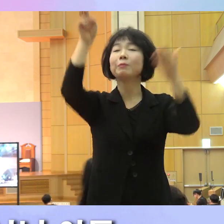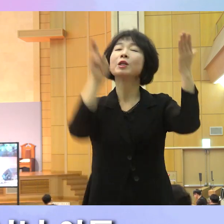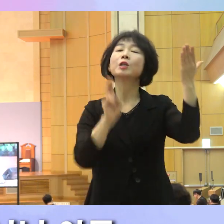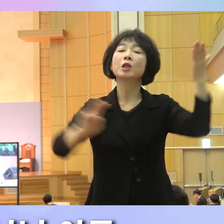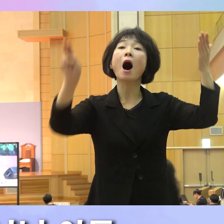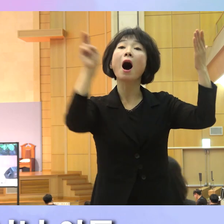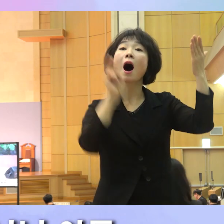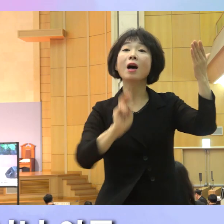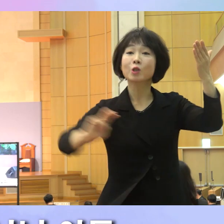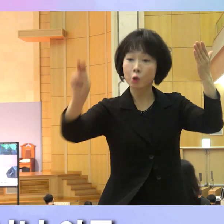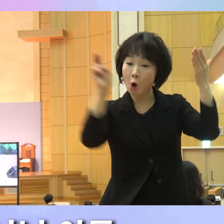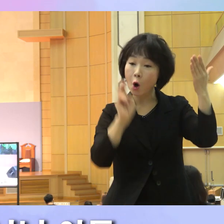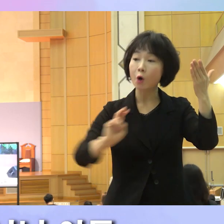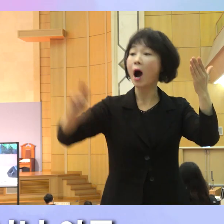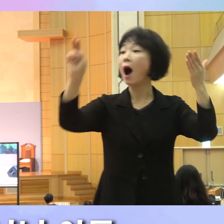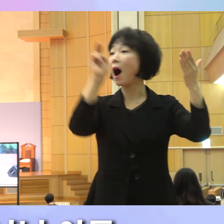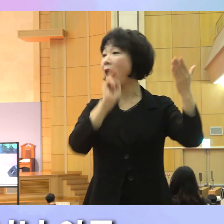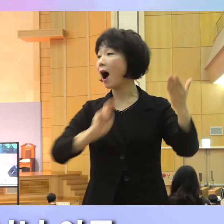주님을